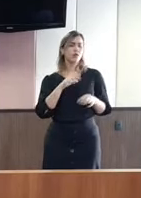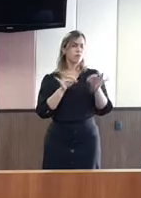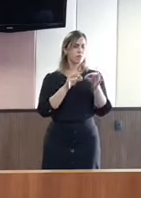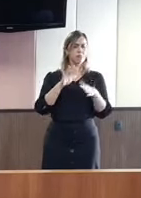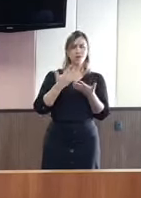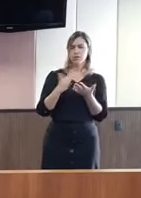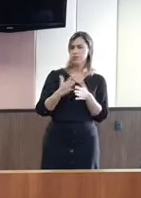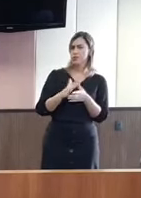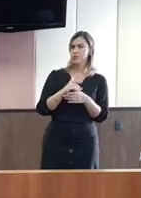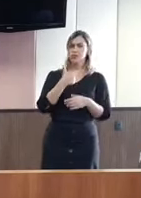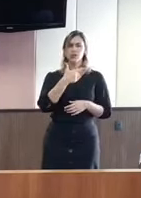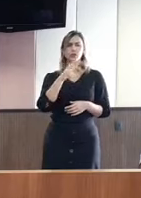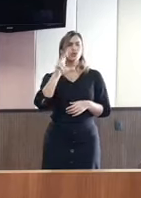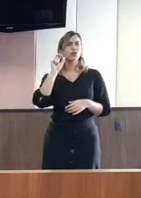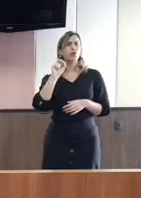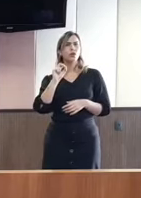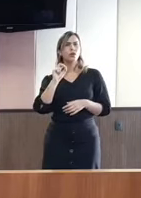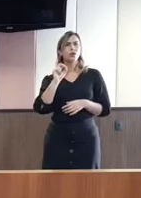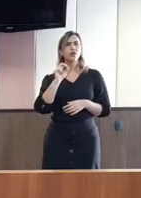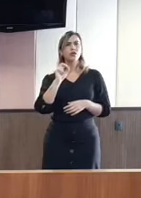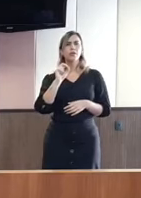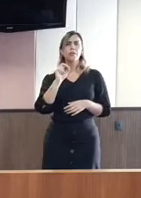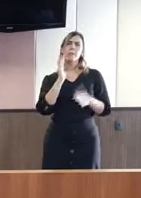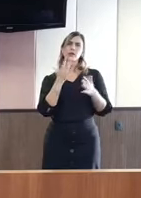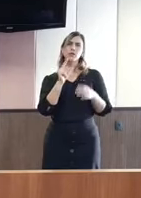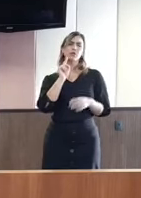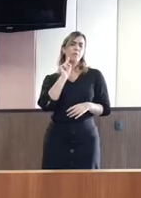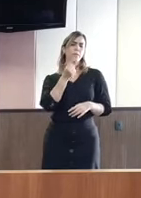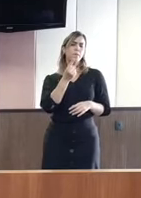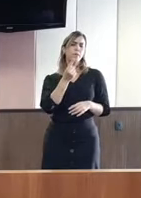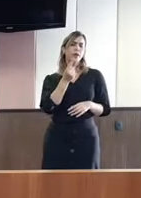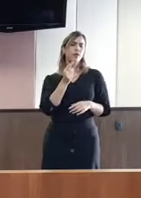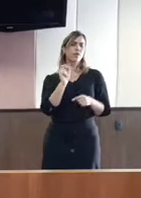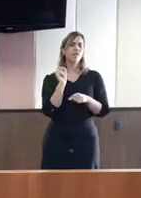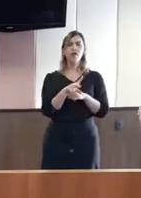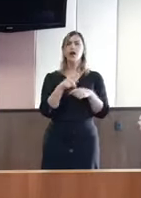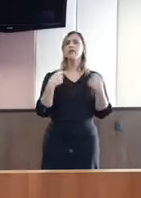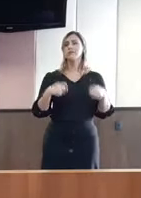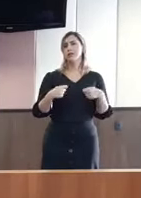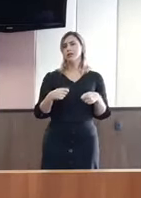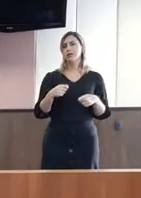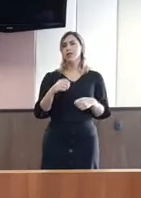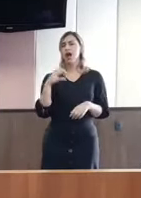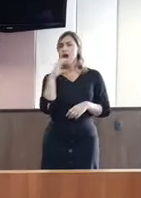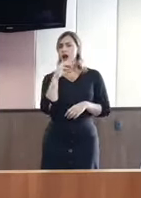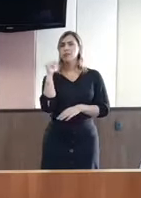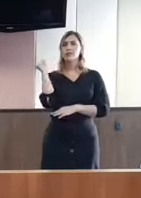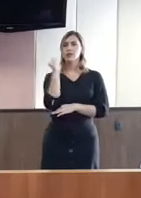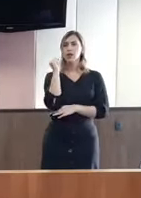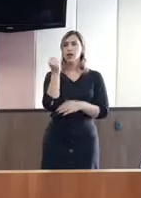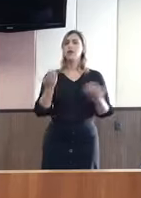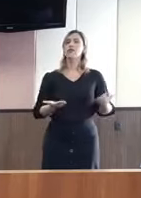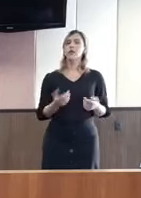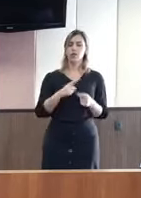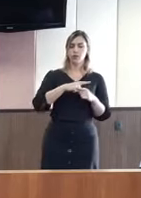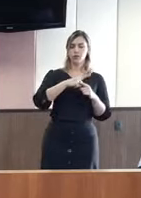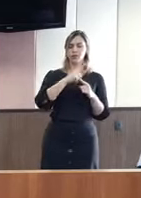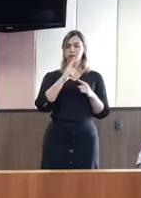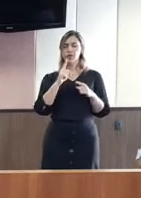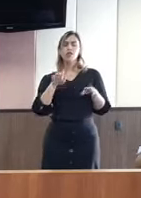de 250 mil, 25, 50 mil leitos no Brasil, imediatamente, para poder tratar essa epidemia durante o curso dela. A gente vai